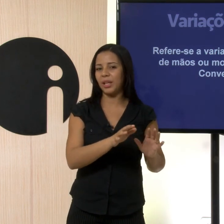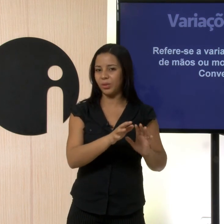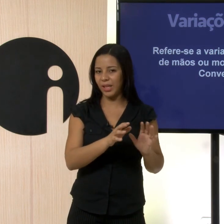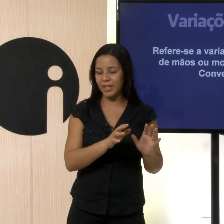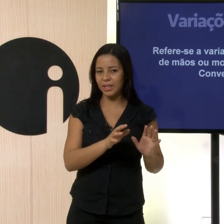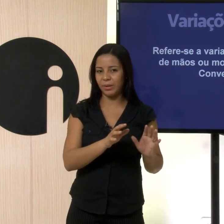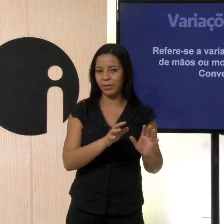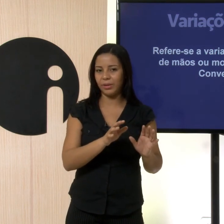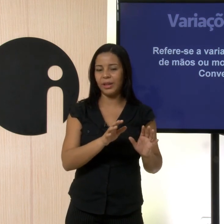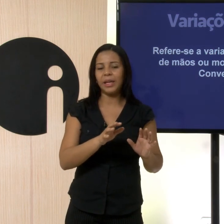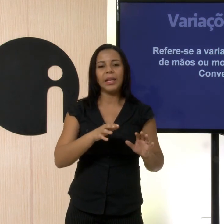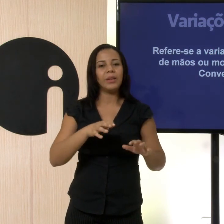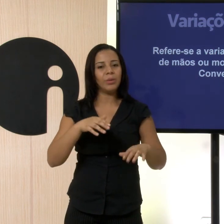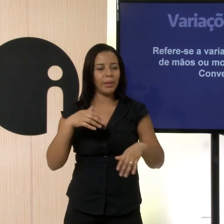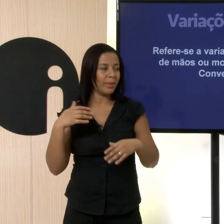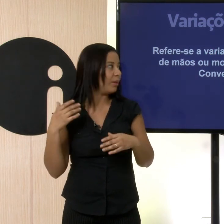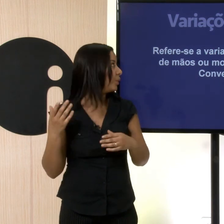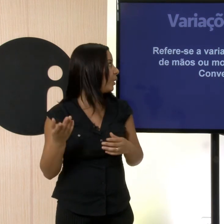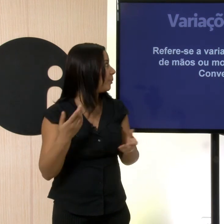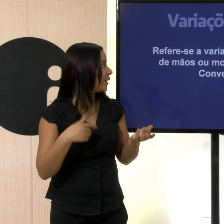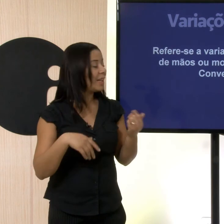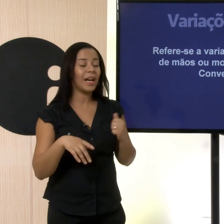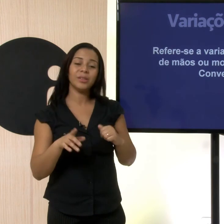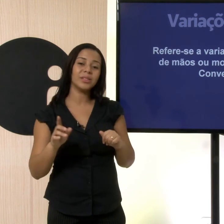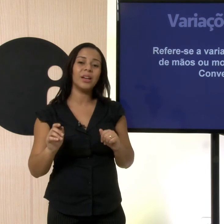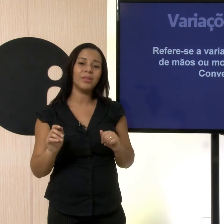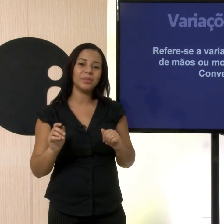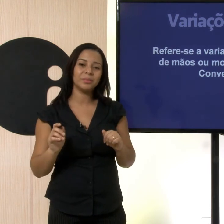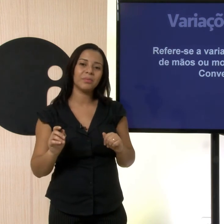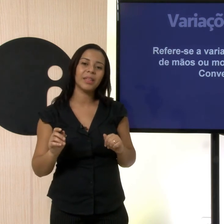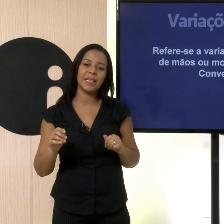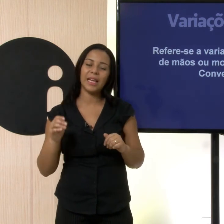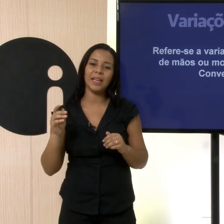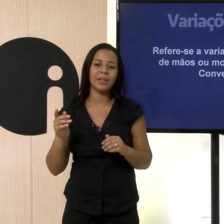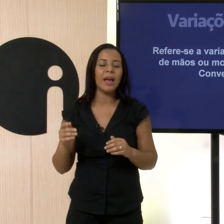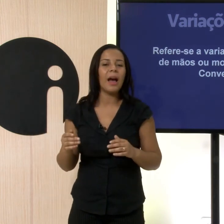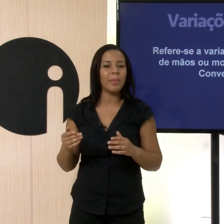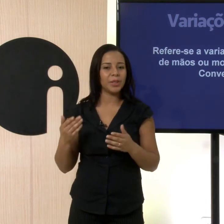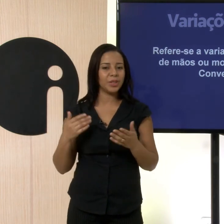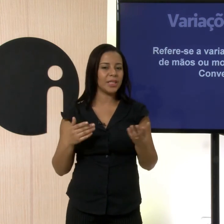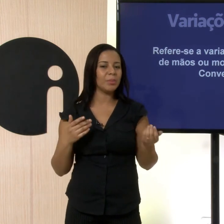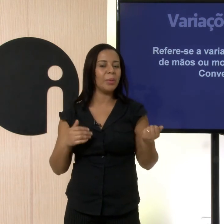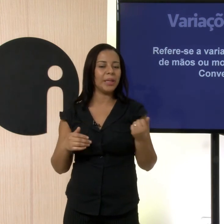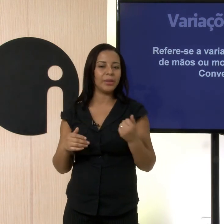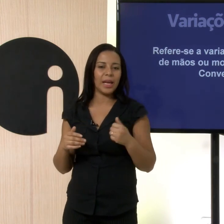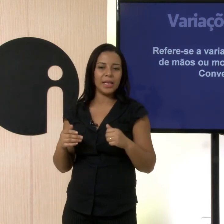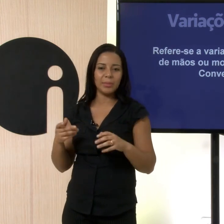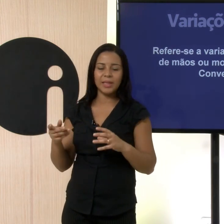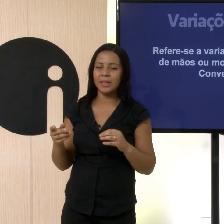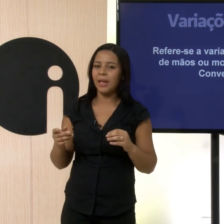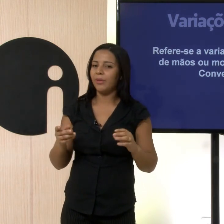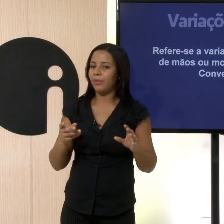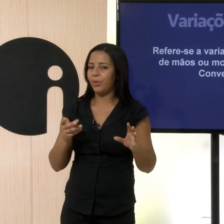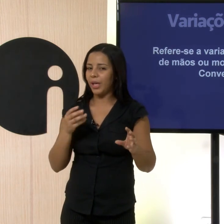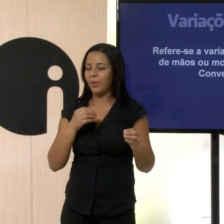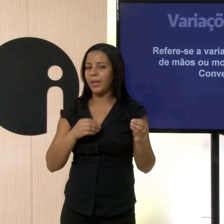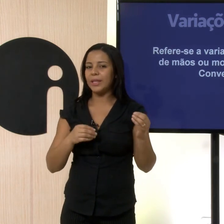da ação. E no arbitrários, não. E aí, a partir desse momento que a Libras foi